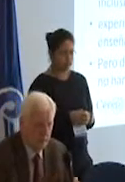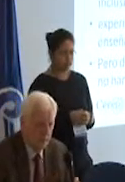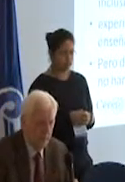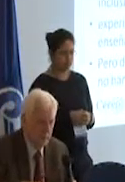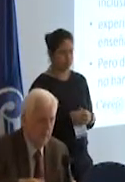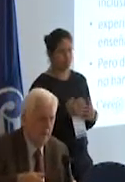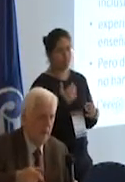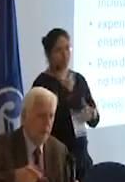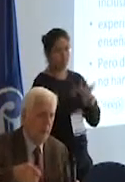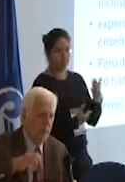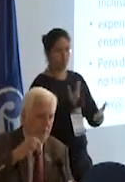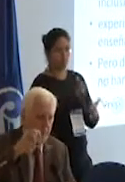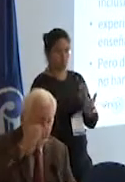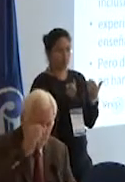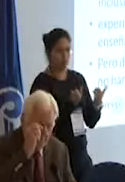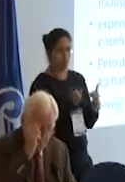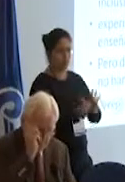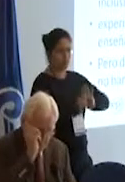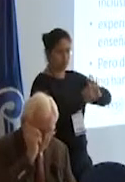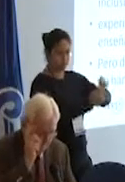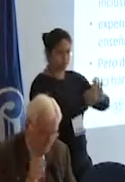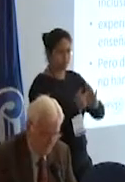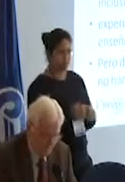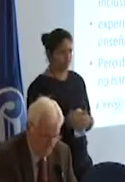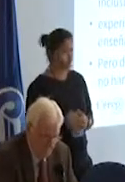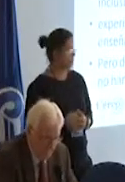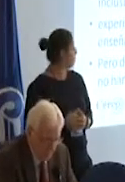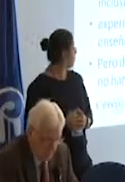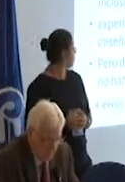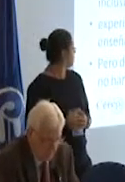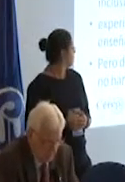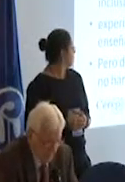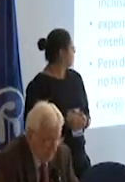Vamos a llegar a los resultados, entonces, voy a pasar a los resultados.